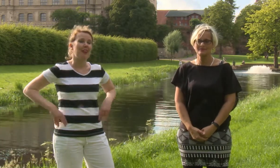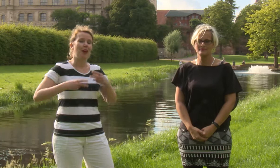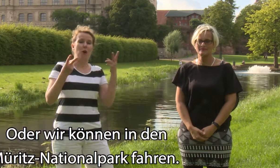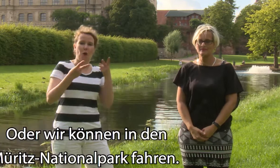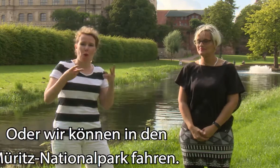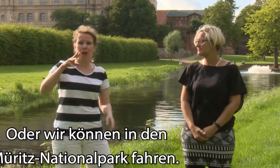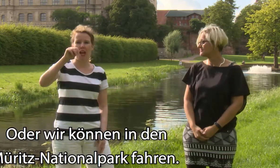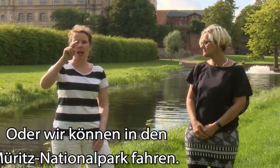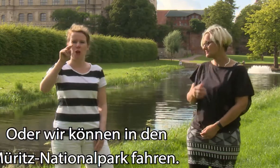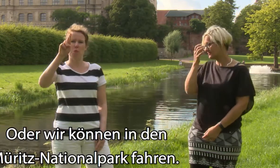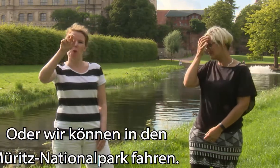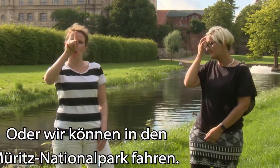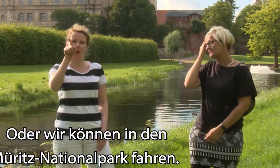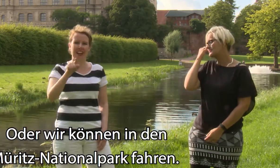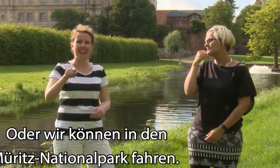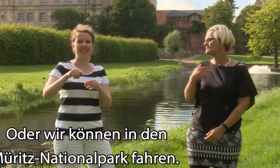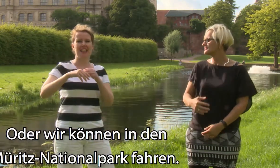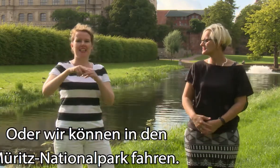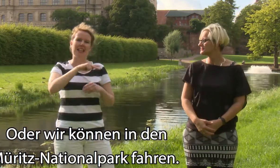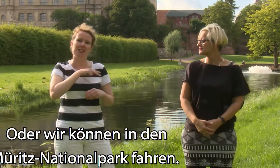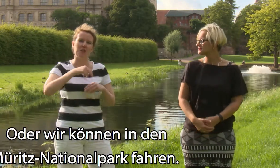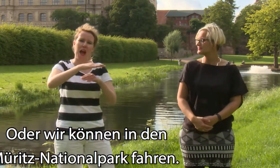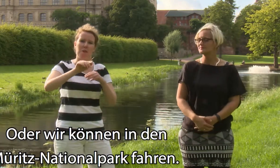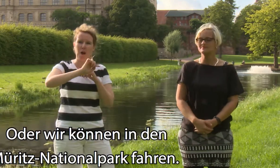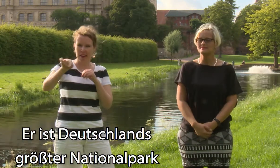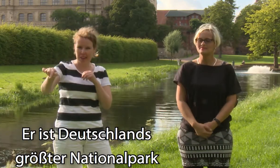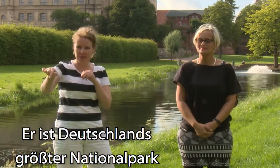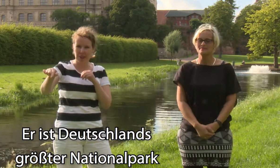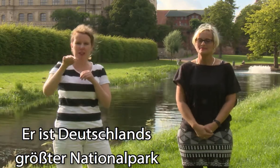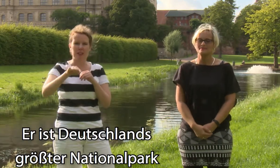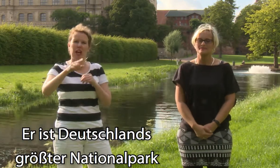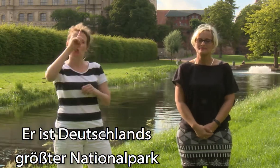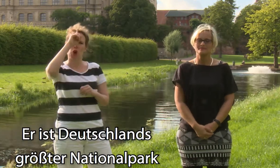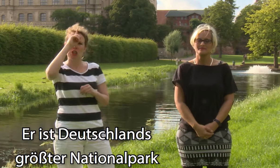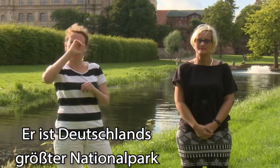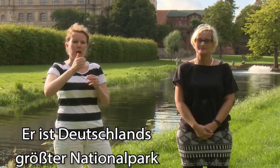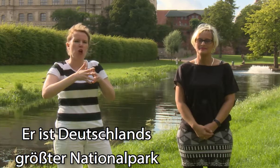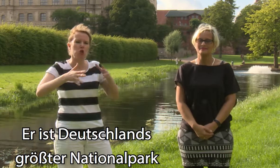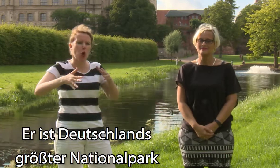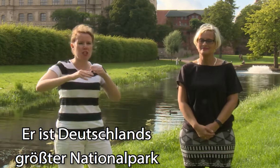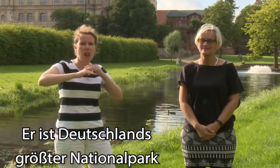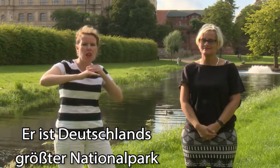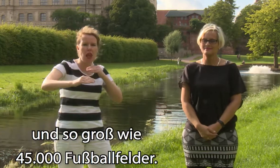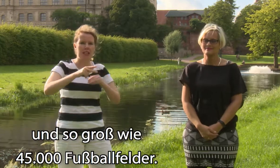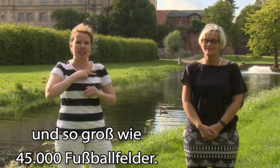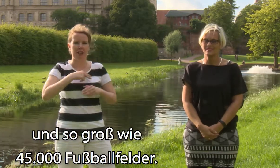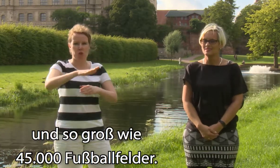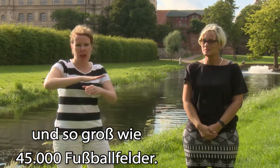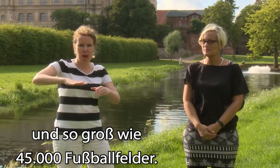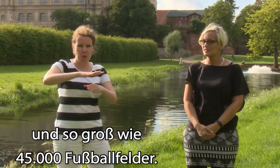Oder wir können in den Müritz-Nationalpark fahren. Er ist Deutschlands größter Nationalpark und so groß wie 45